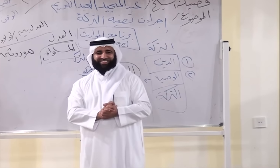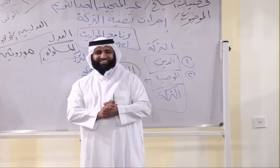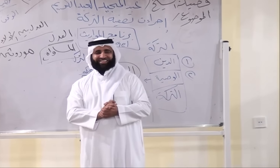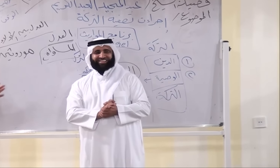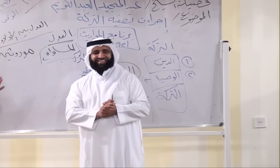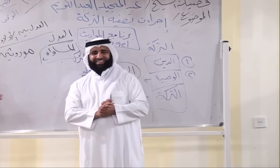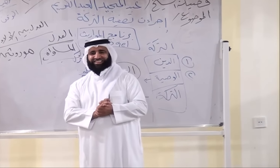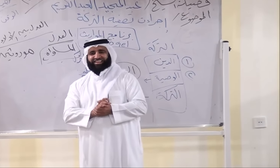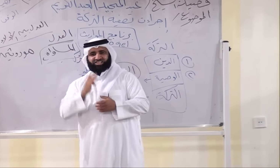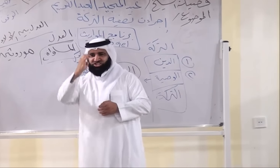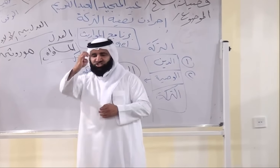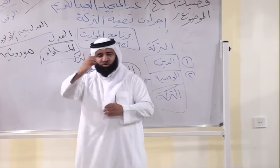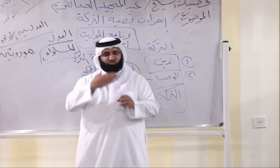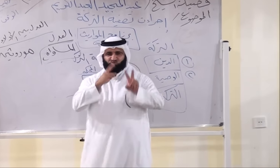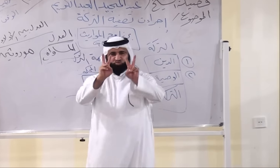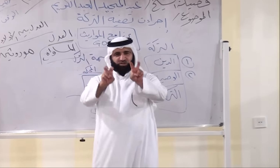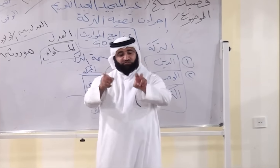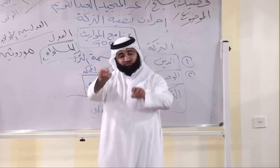هنا. ما نجاوبكم.